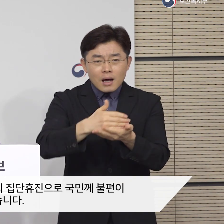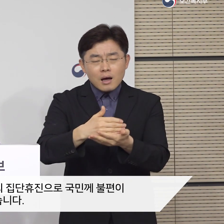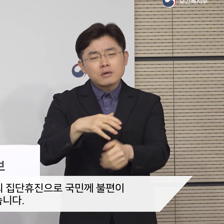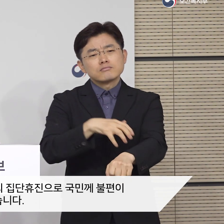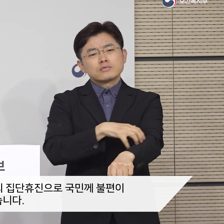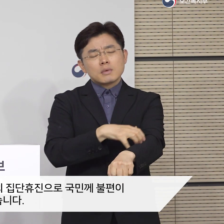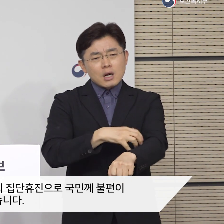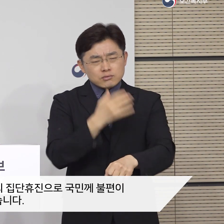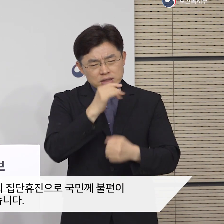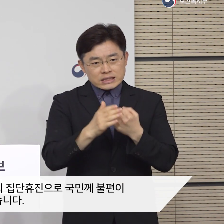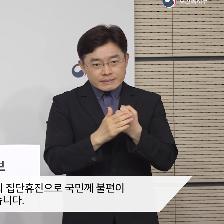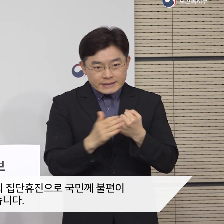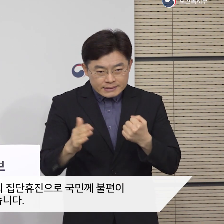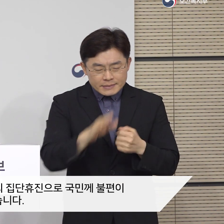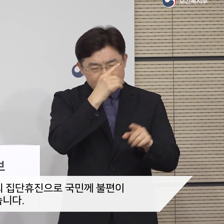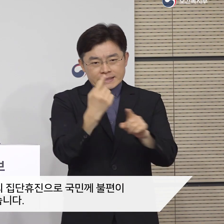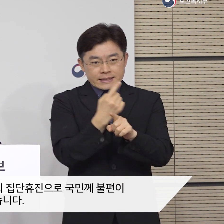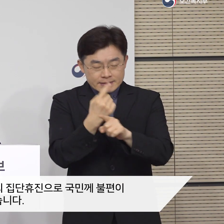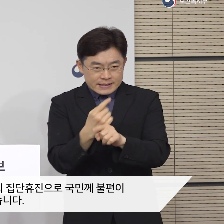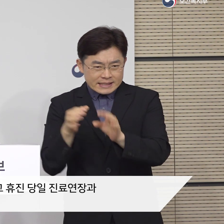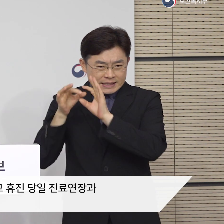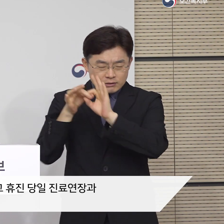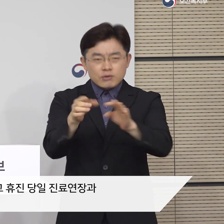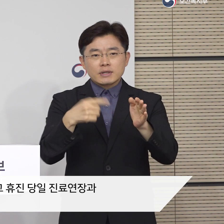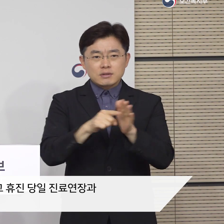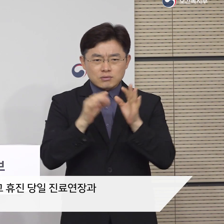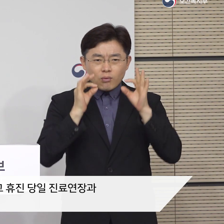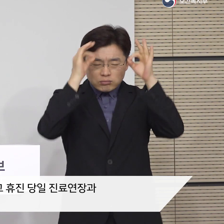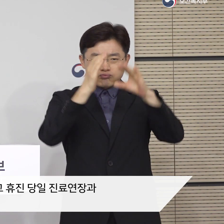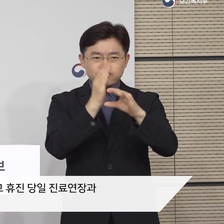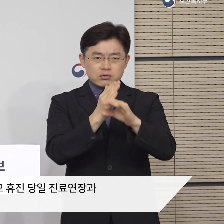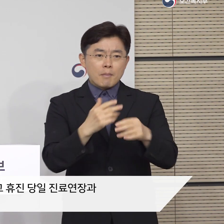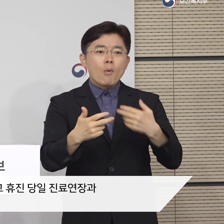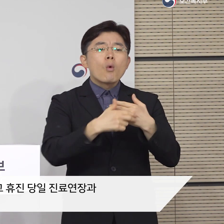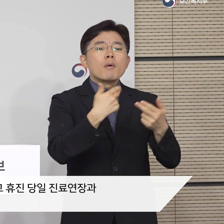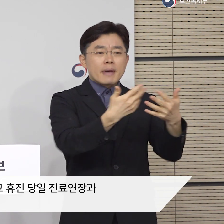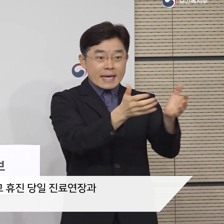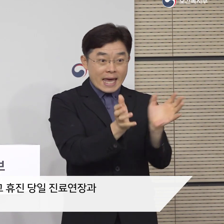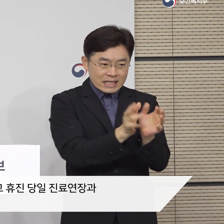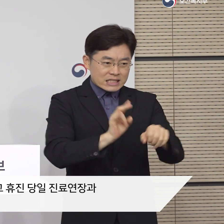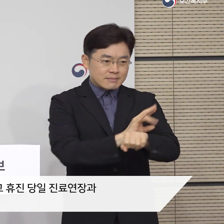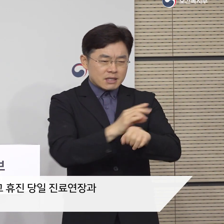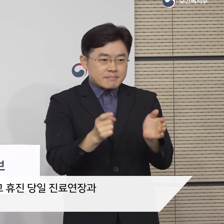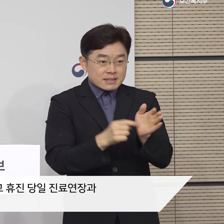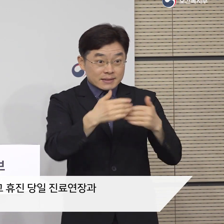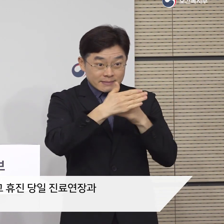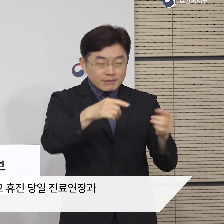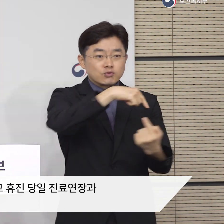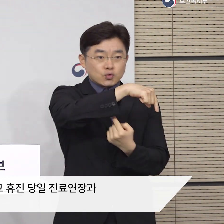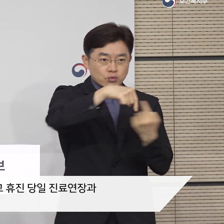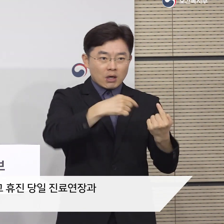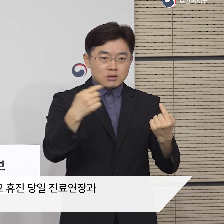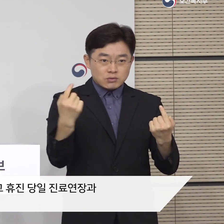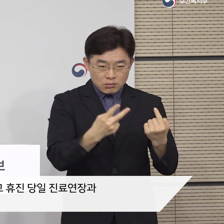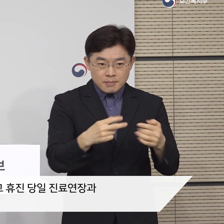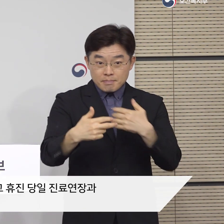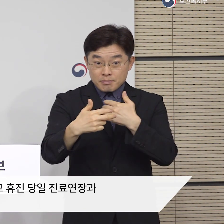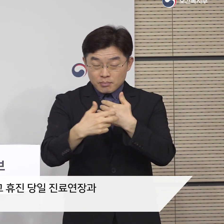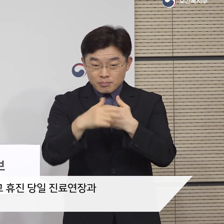준비를 철저히 하고 있습니다. 병원협회 등의 24시간 응급실을 운영하고 휴진